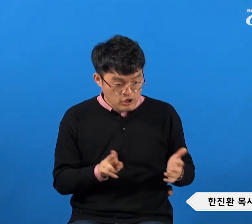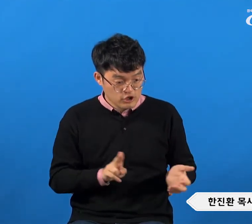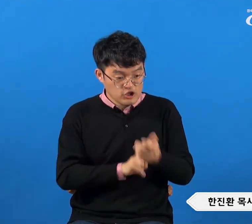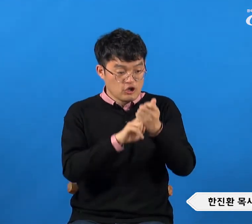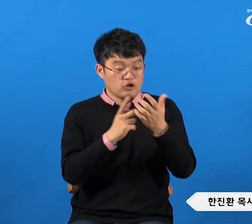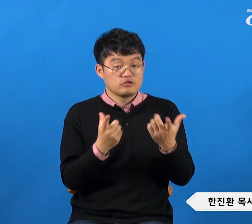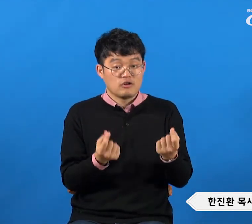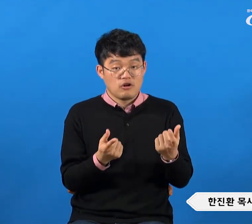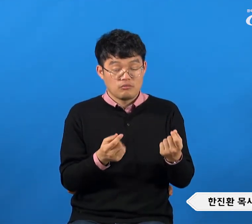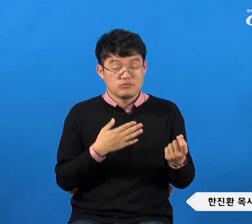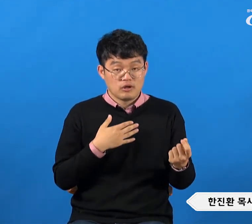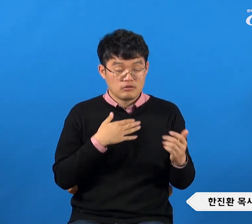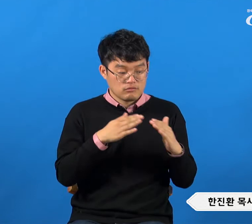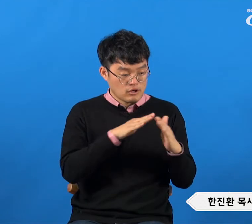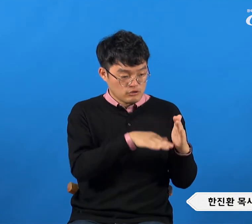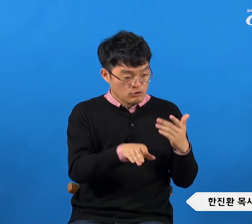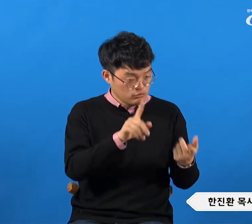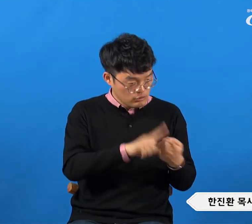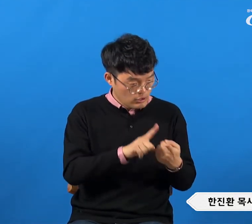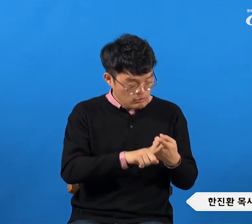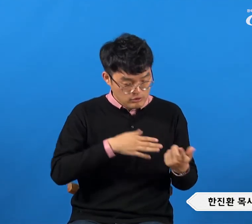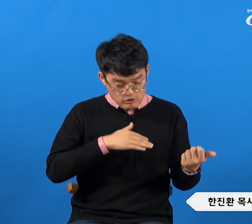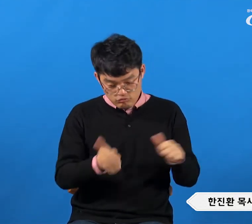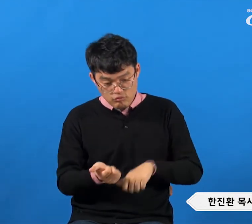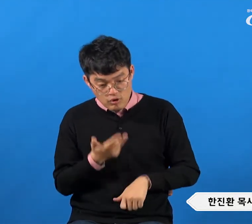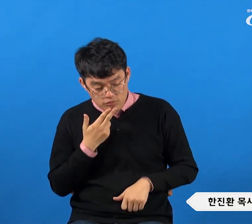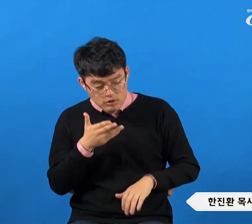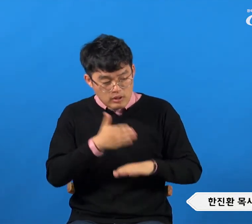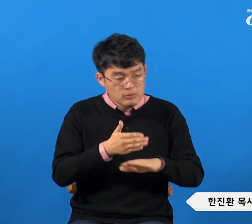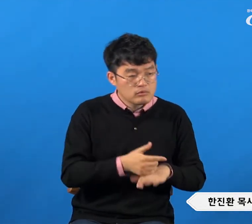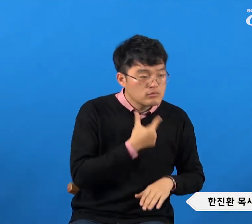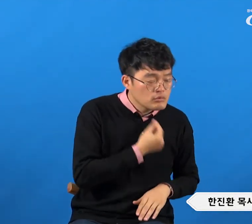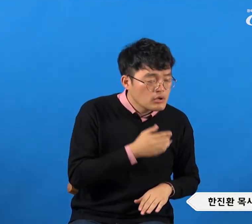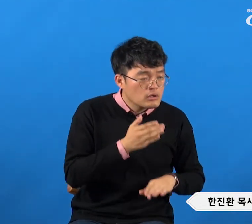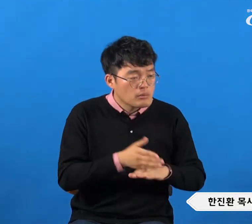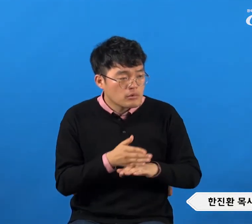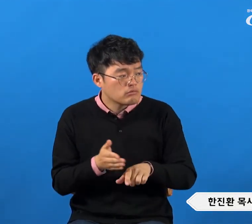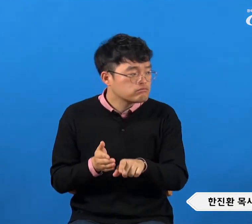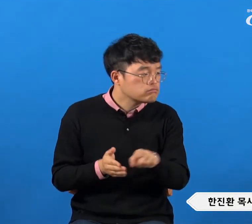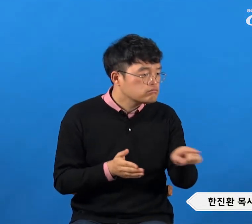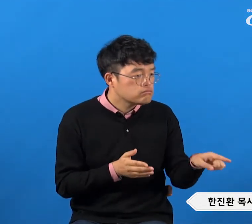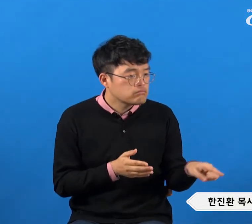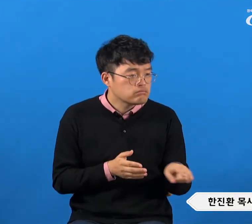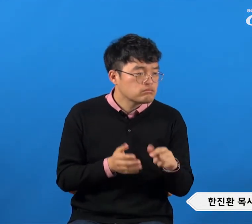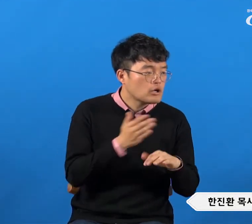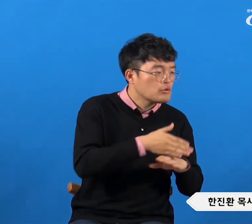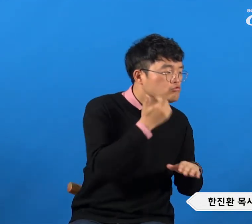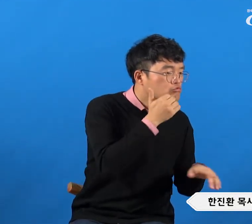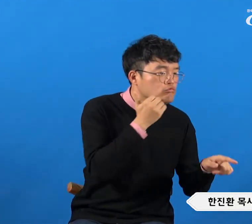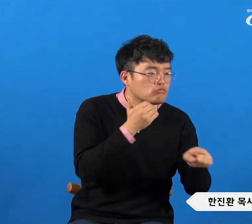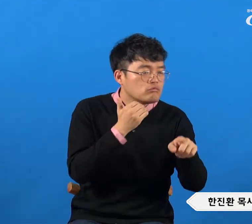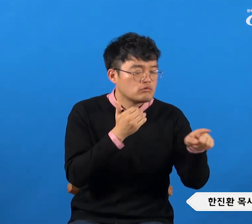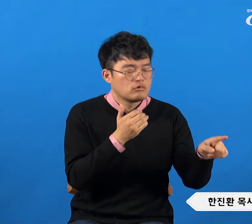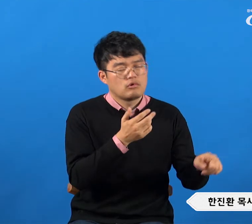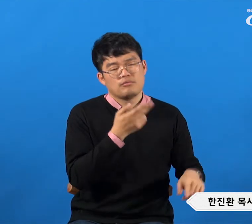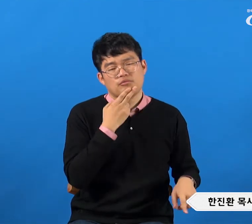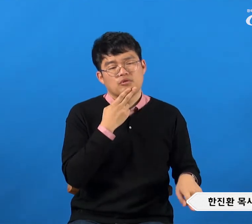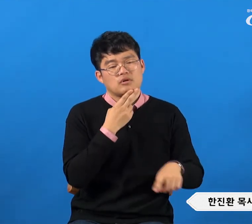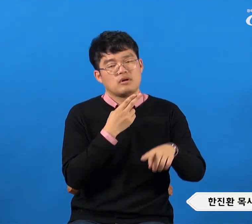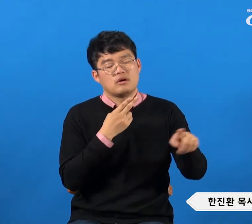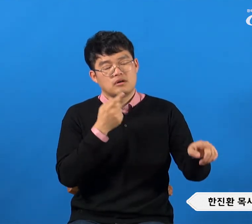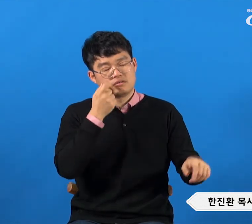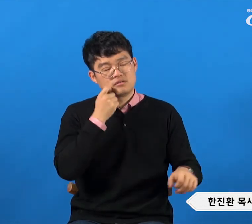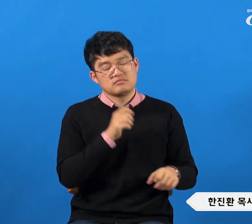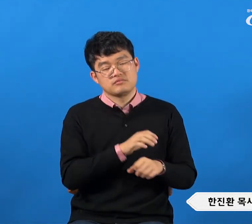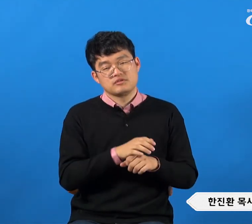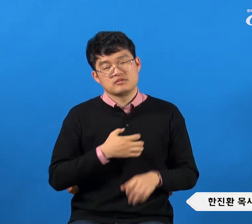기적처럼 느껴져서 그래서 막 감사하고 싶은데 감사할 대상이 없다. 그것처럼 비극이